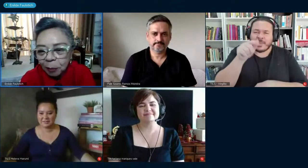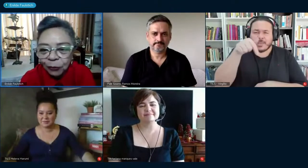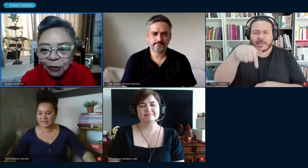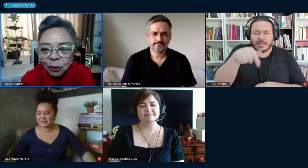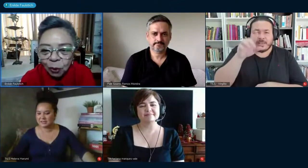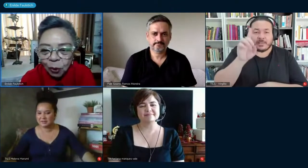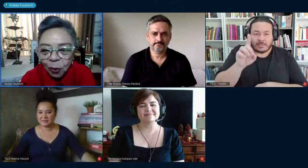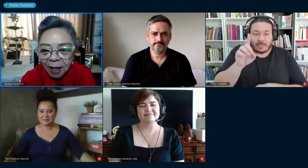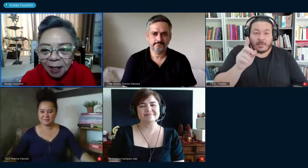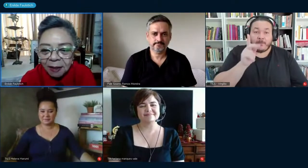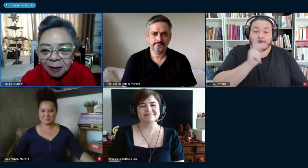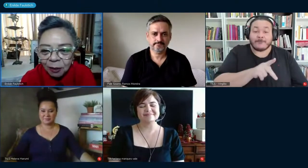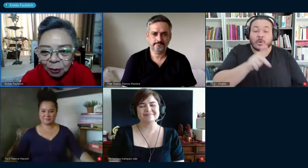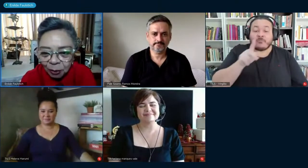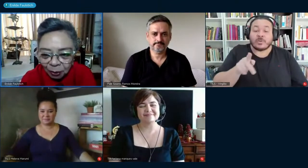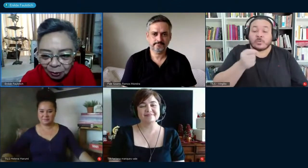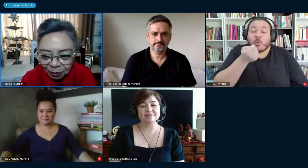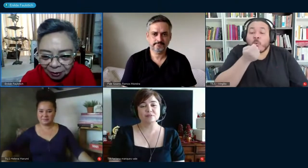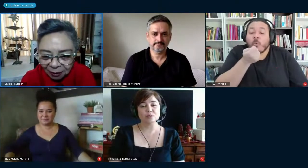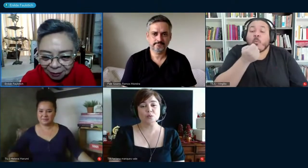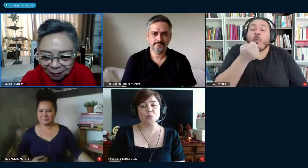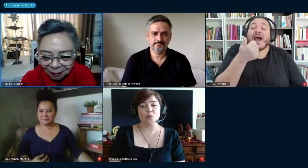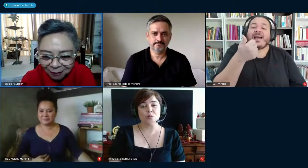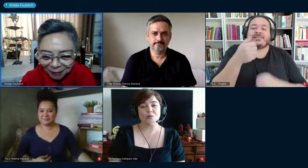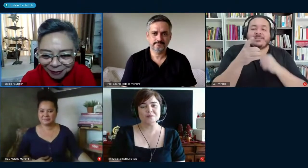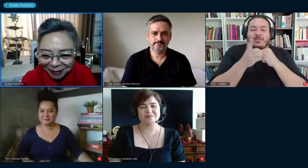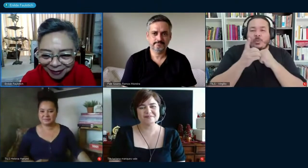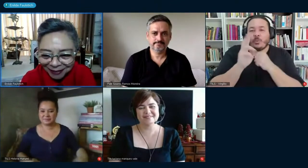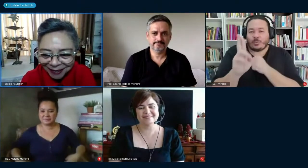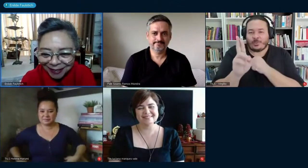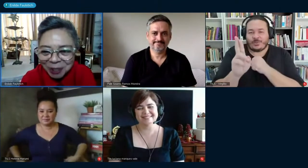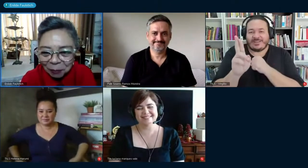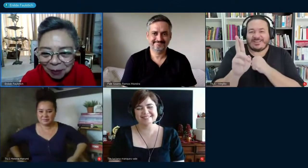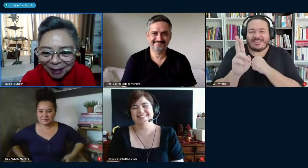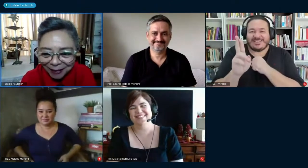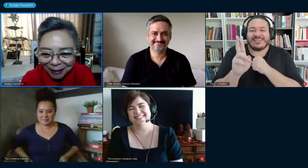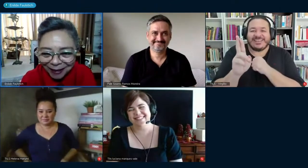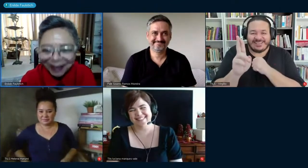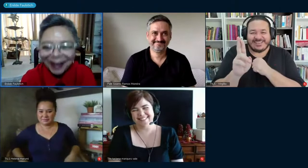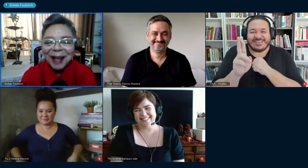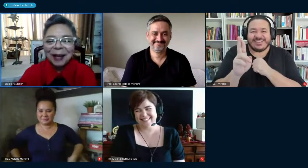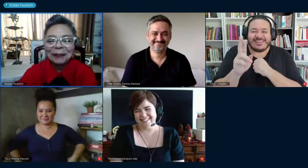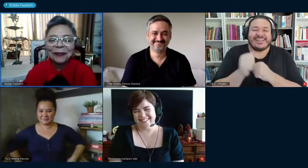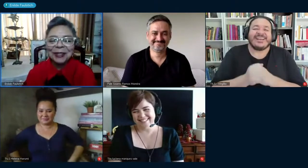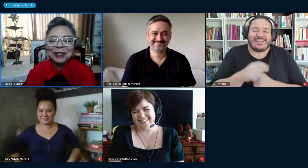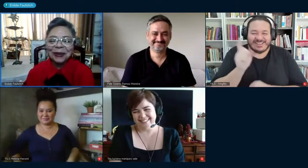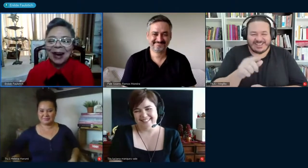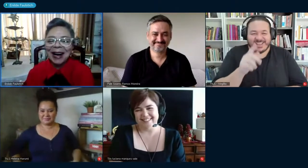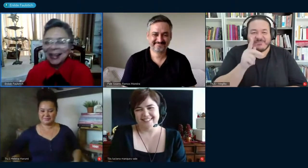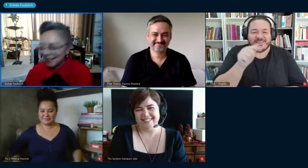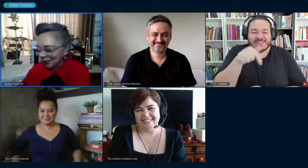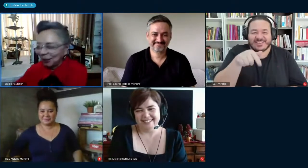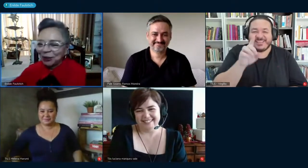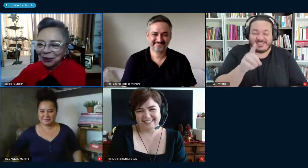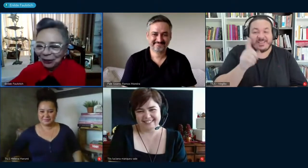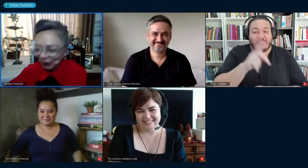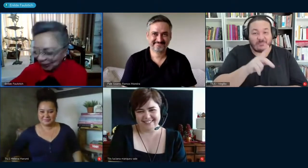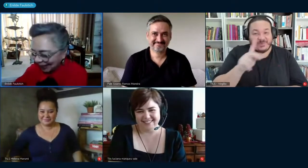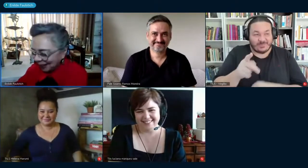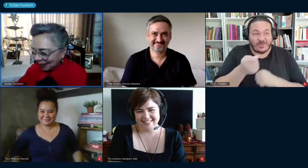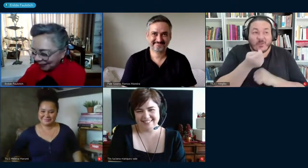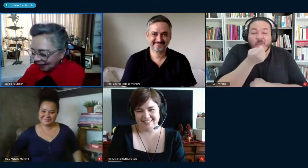que é professor quase doutor, não é? Isso é o PQD, é o professor quase